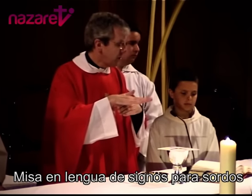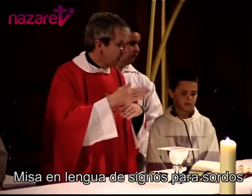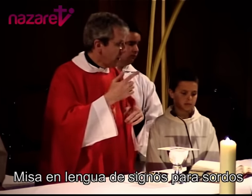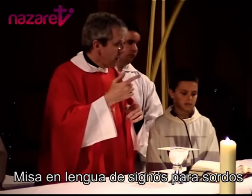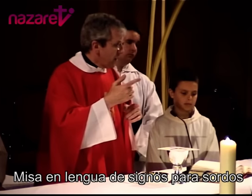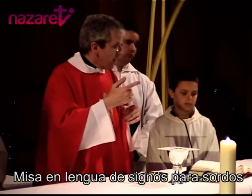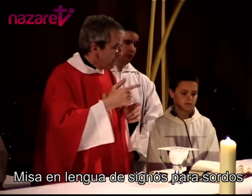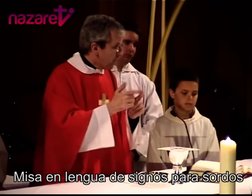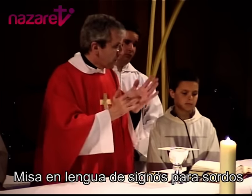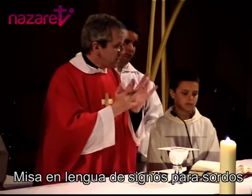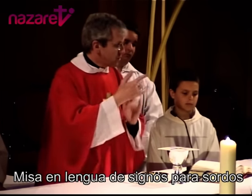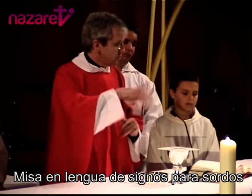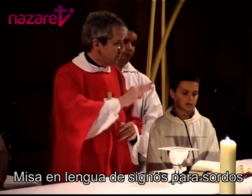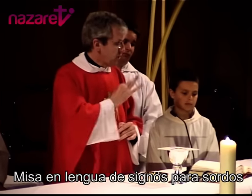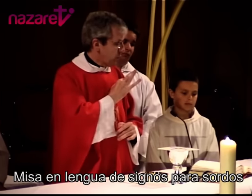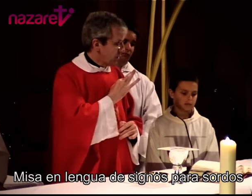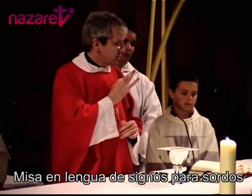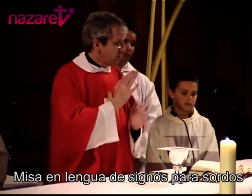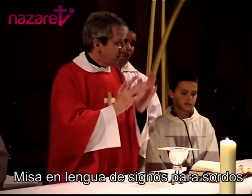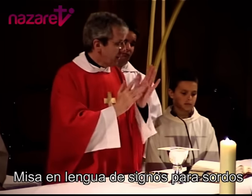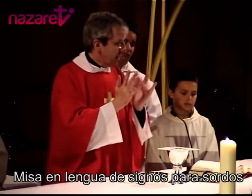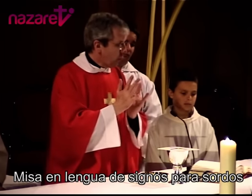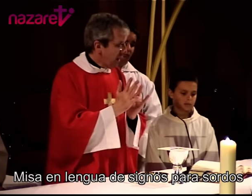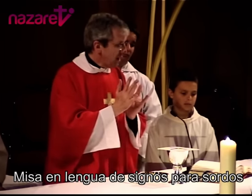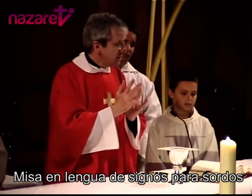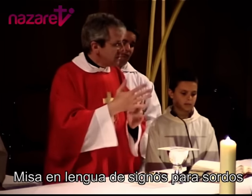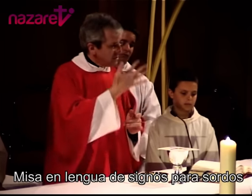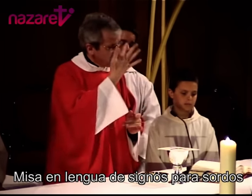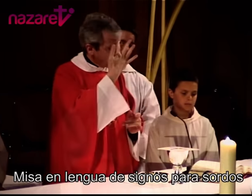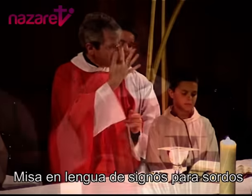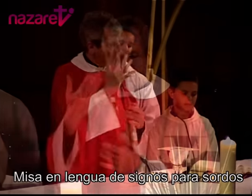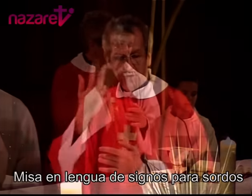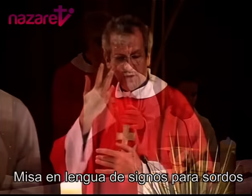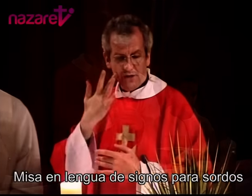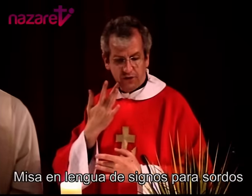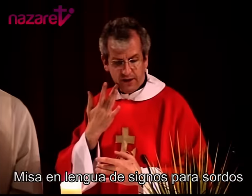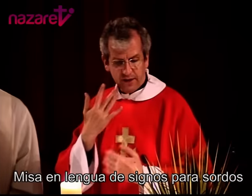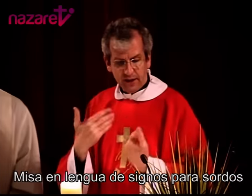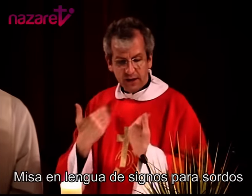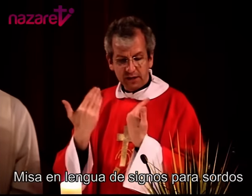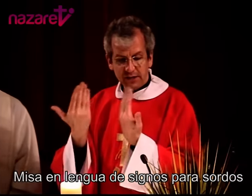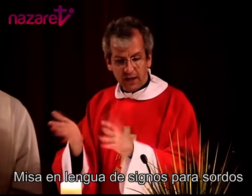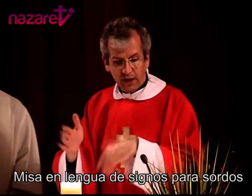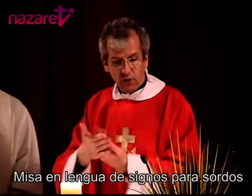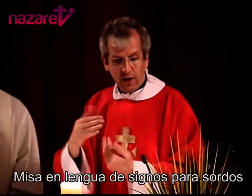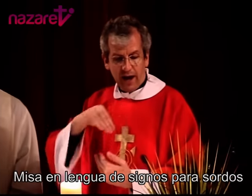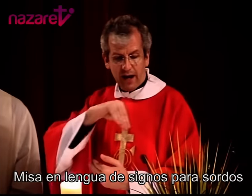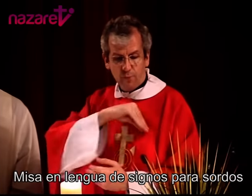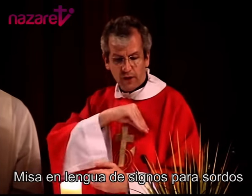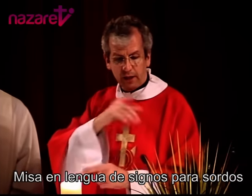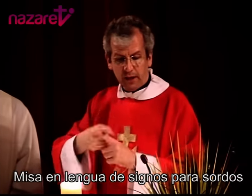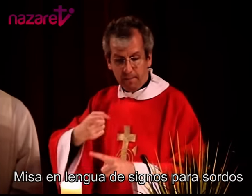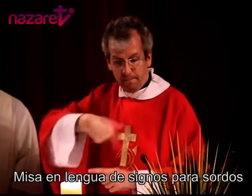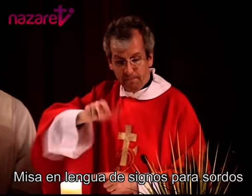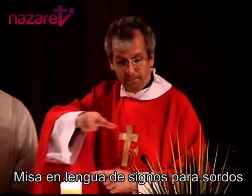Eterno, por Cristo, Señor nuestro, el cual, siendo inocente, se entregó a